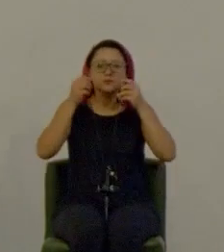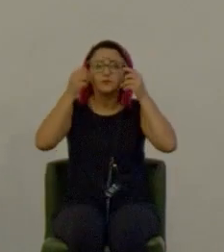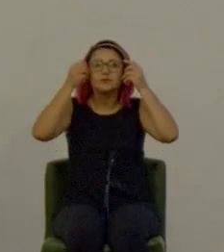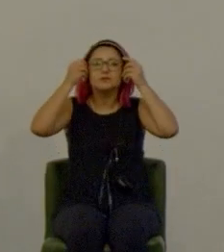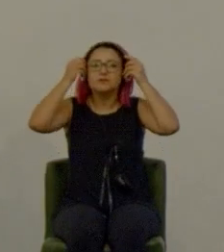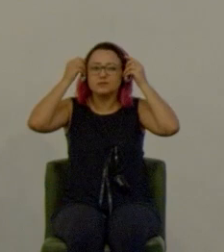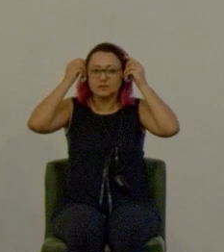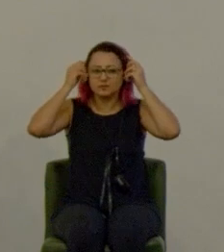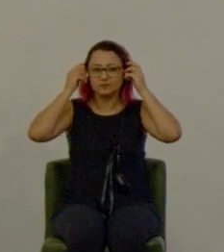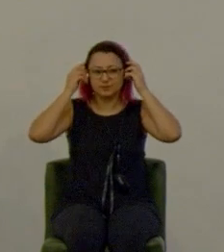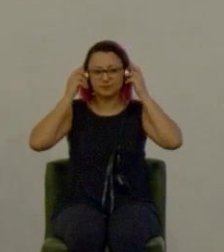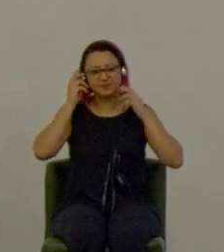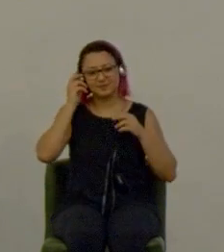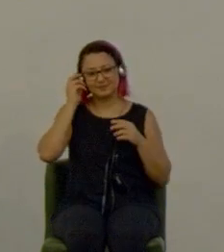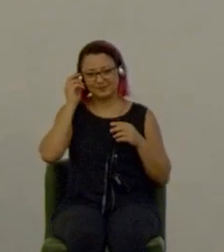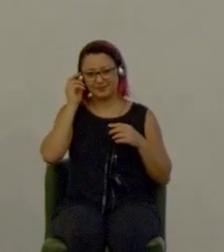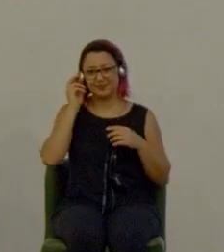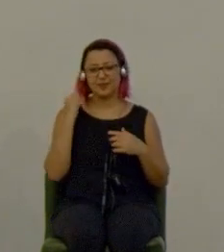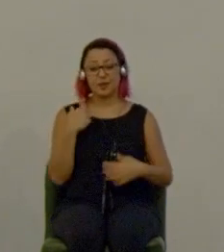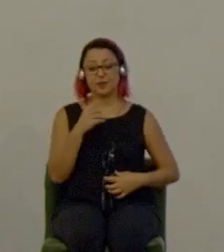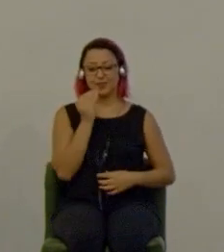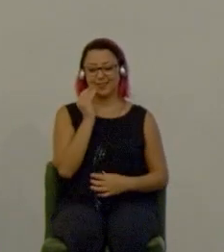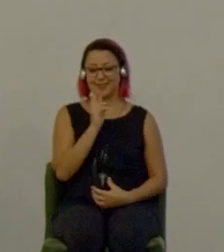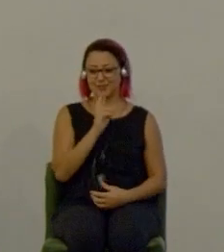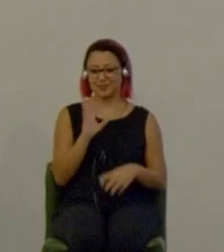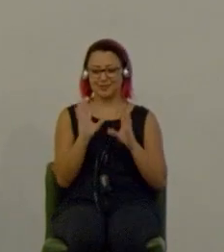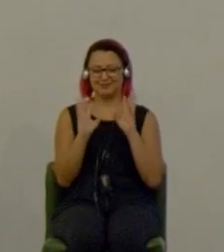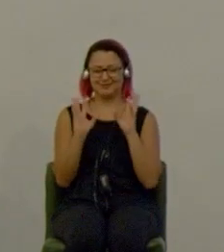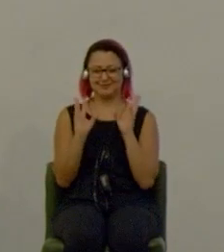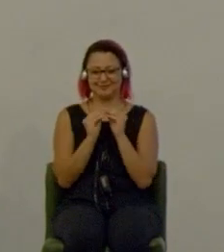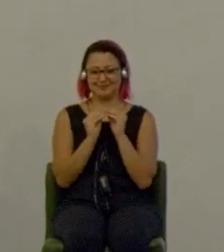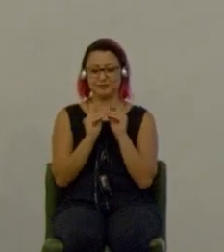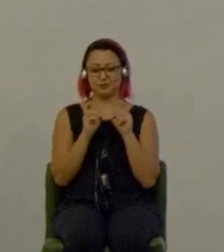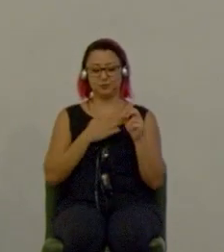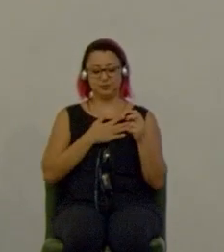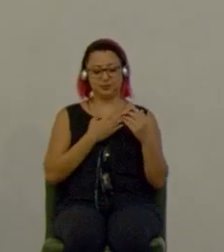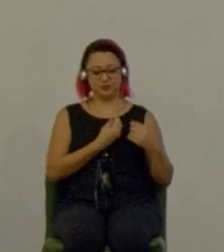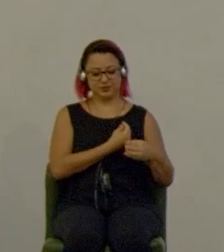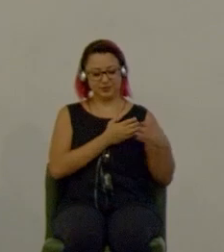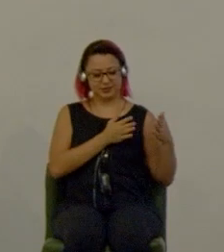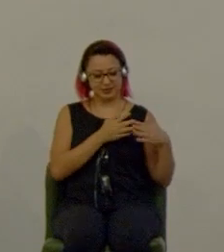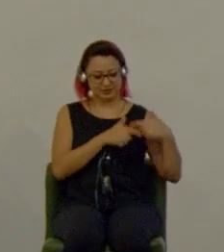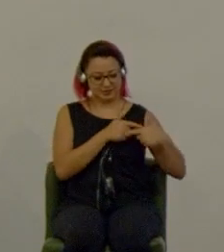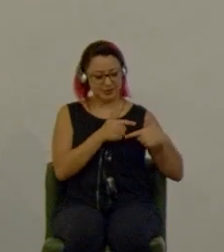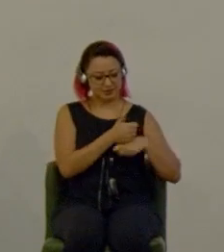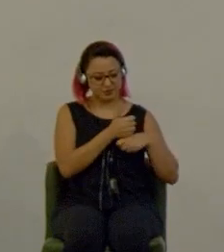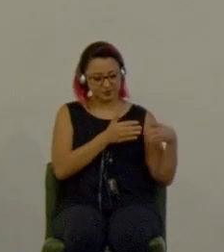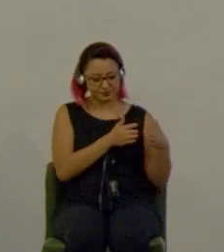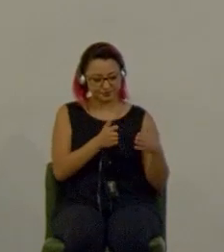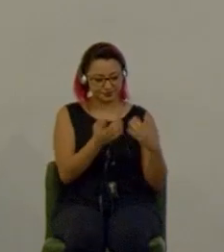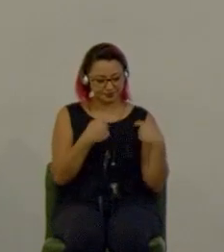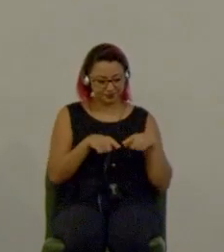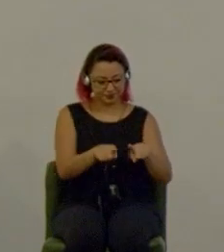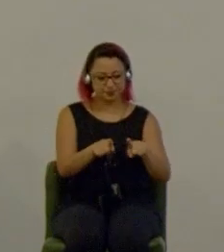répondre rapidement sur le parcours, mais pour arriver assez vite à une question plus générale qui est là où on